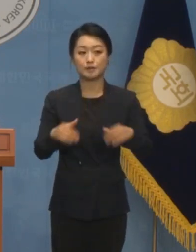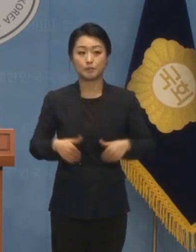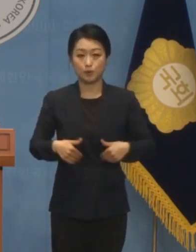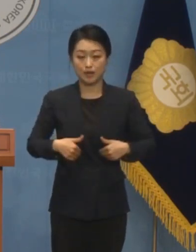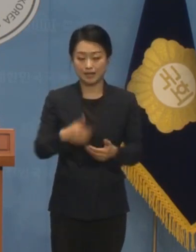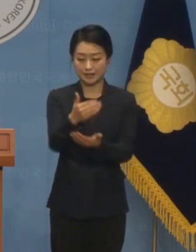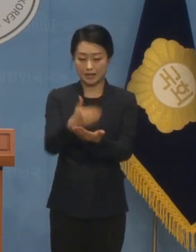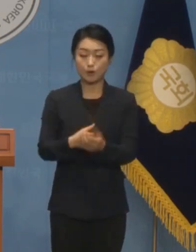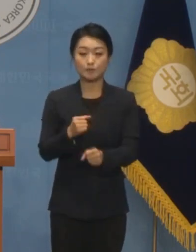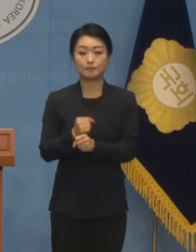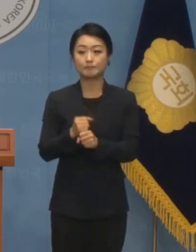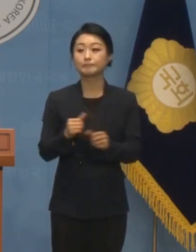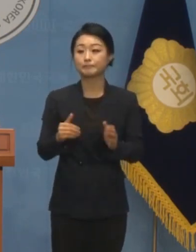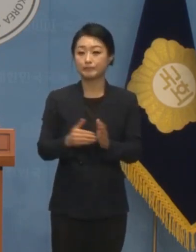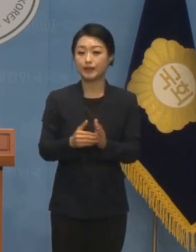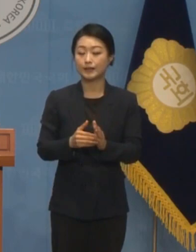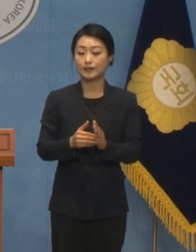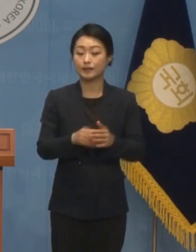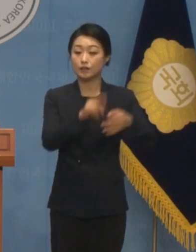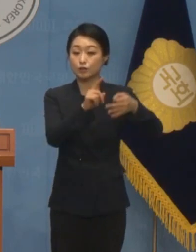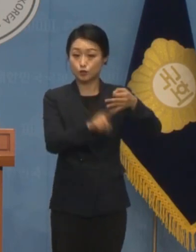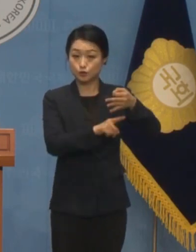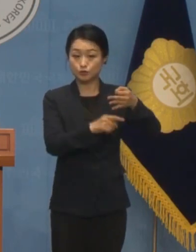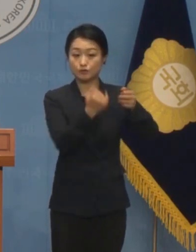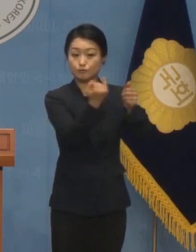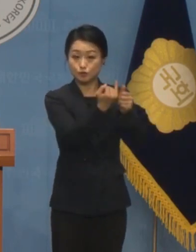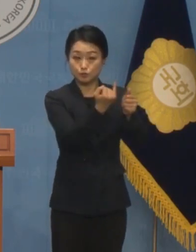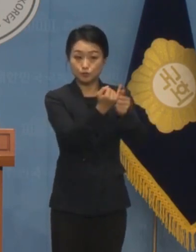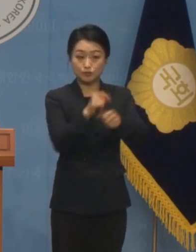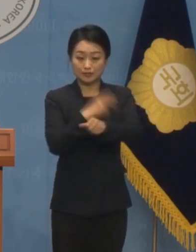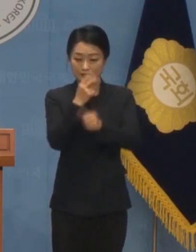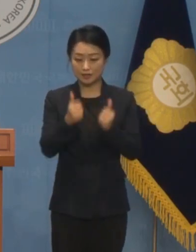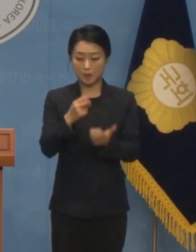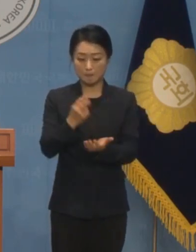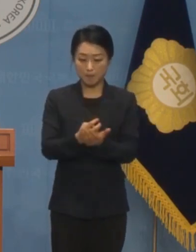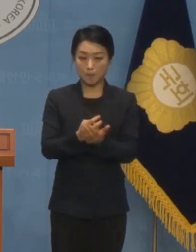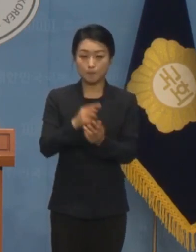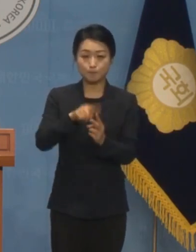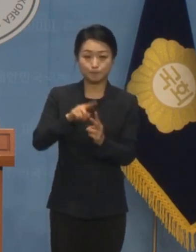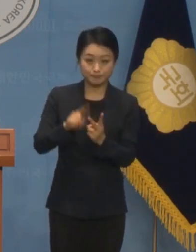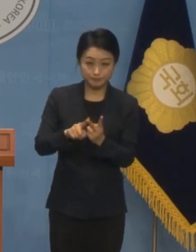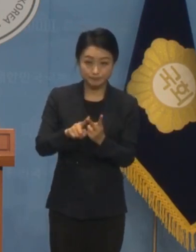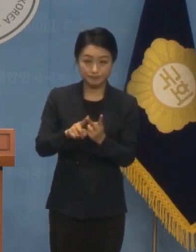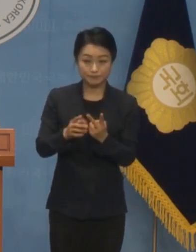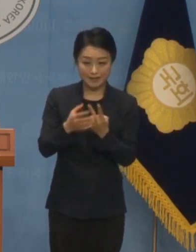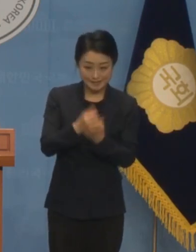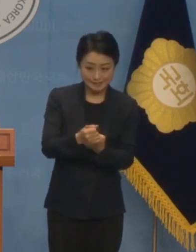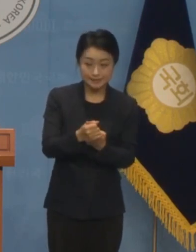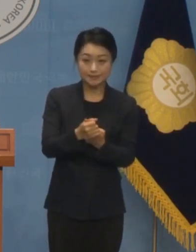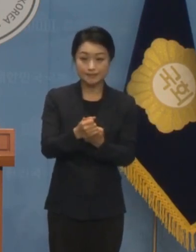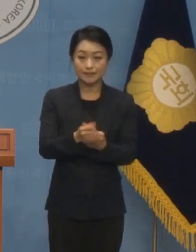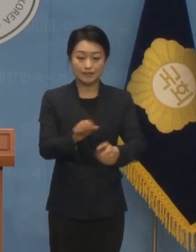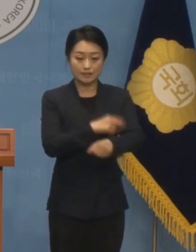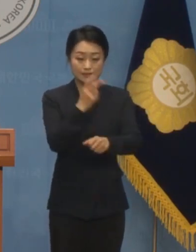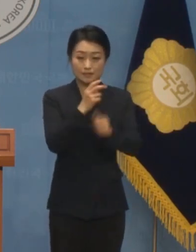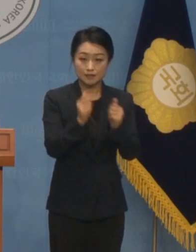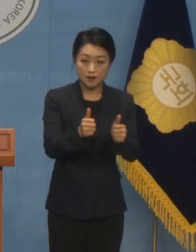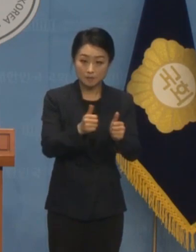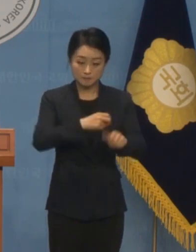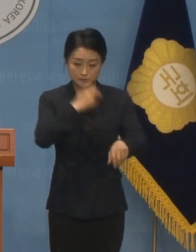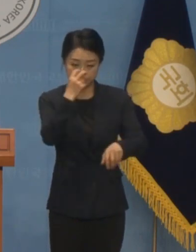얻도록 규정하였습니다. 윤석열 김건희 쌍특검법을 통해 특권, 특혜, 성역 없는